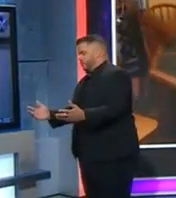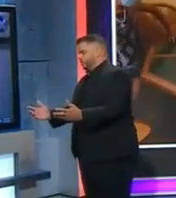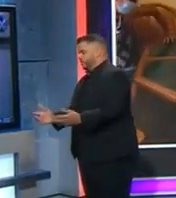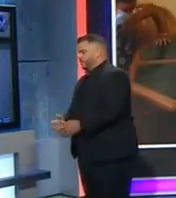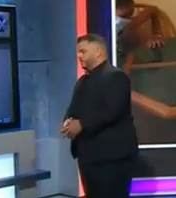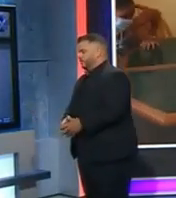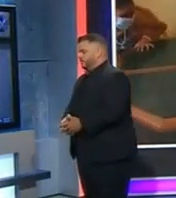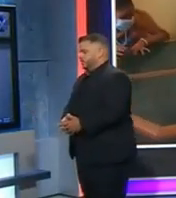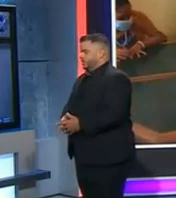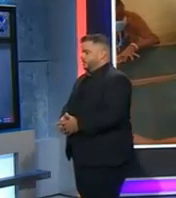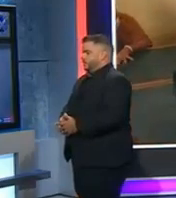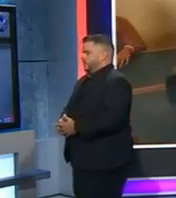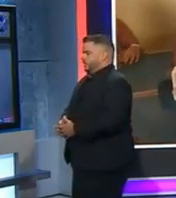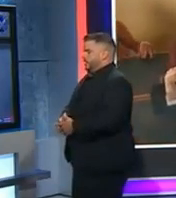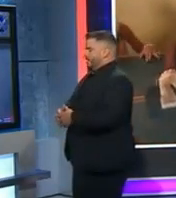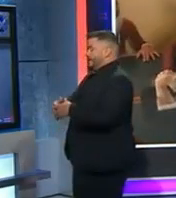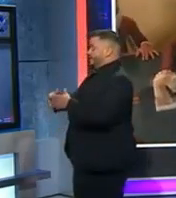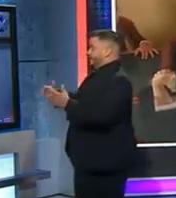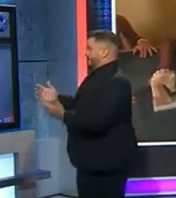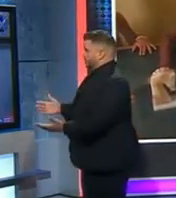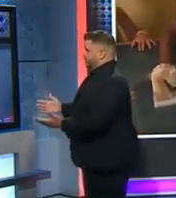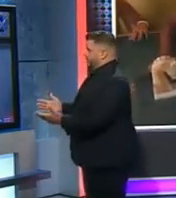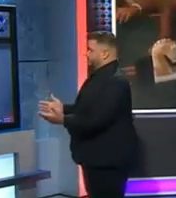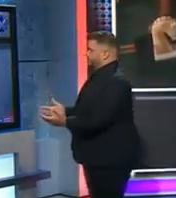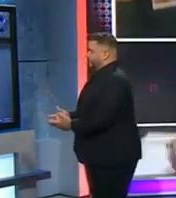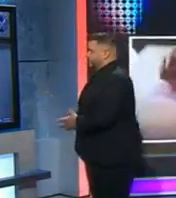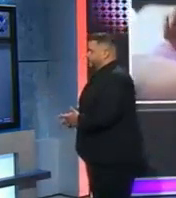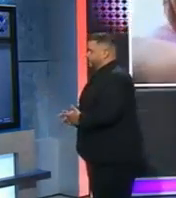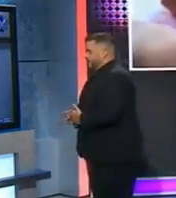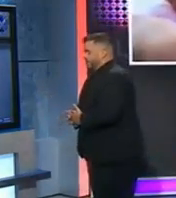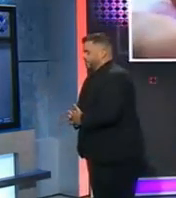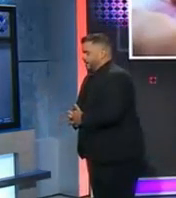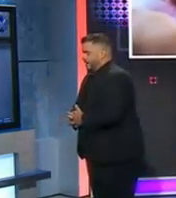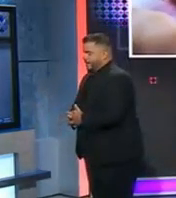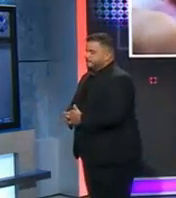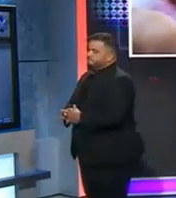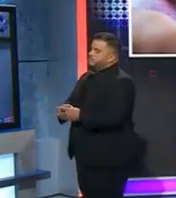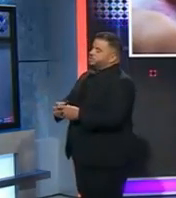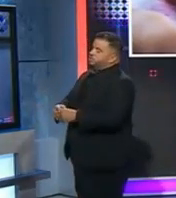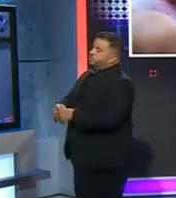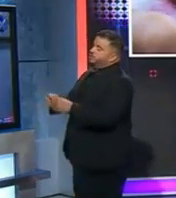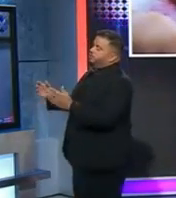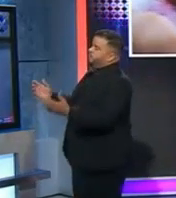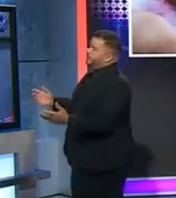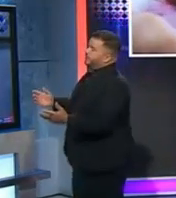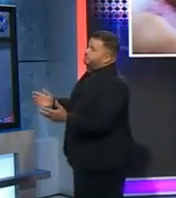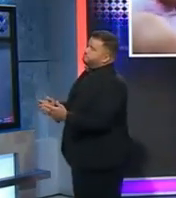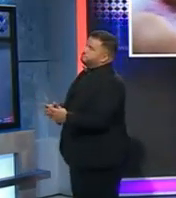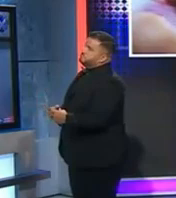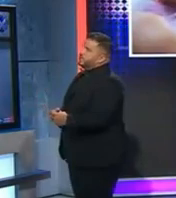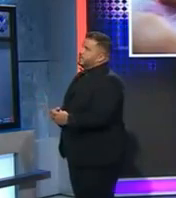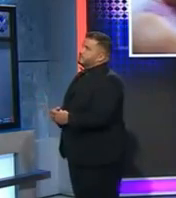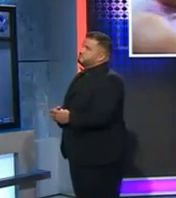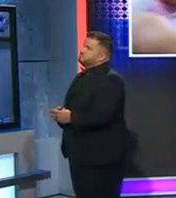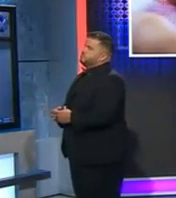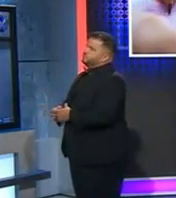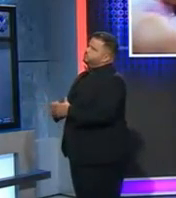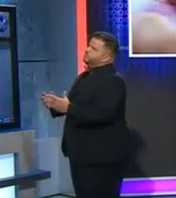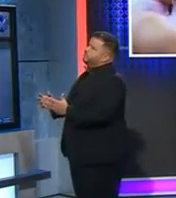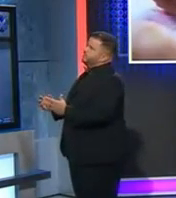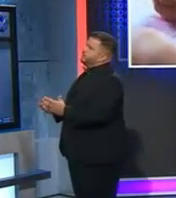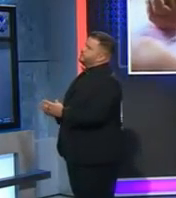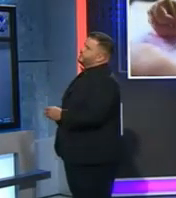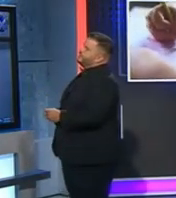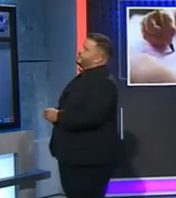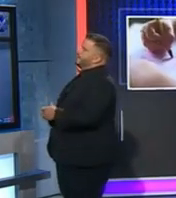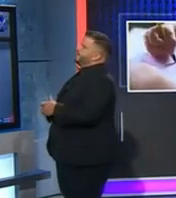de las computadoras y que se han retrasado estos contratos debido a que todo esto fue, lo que